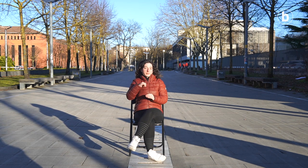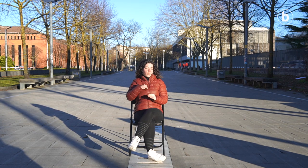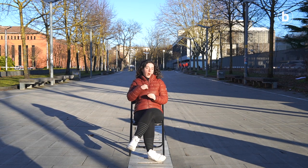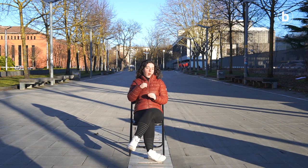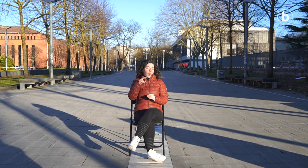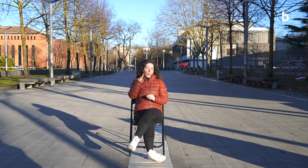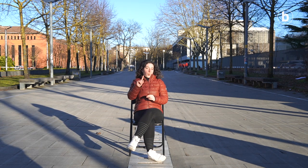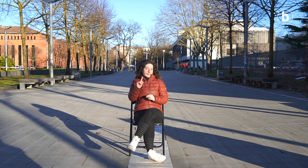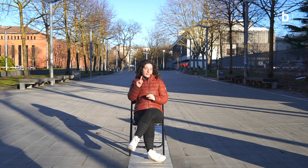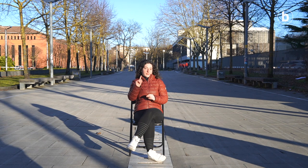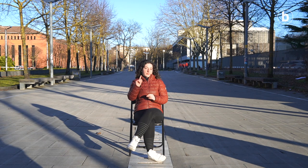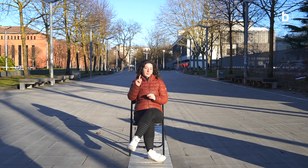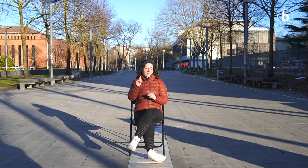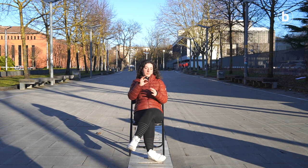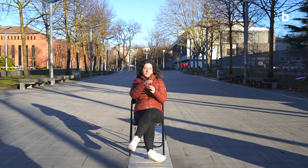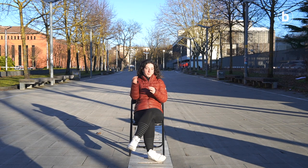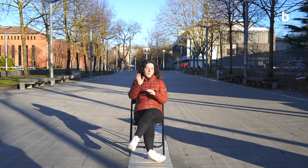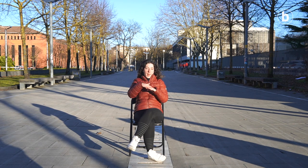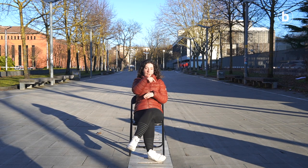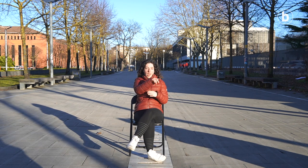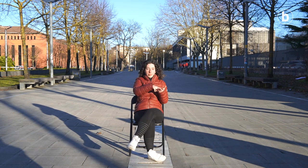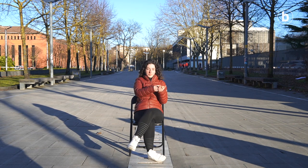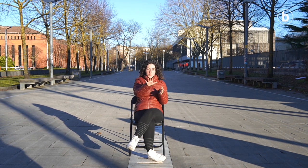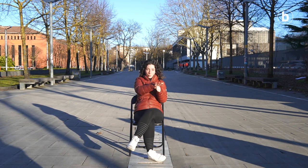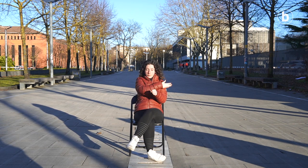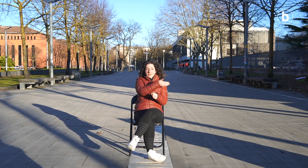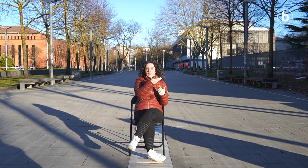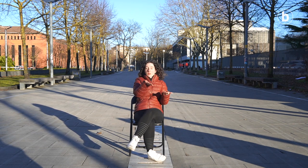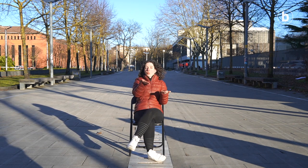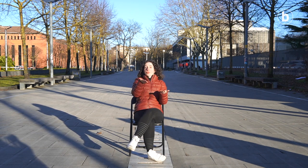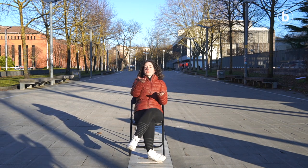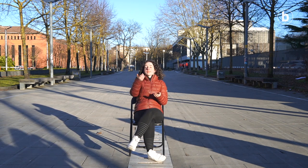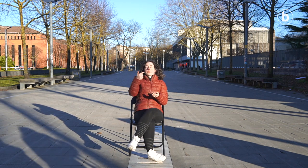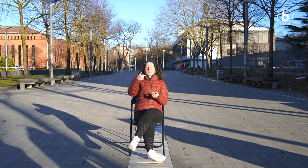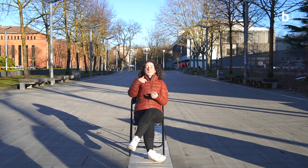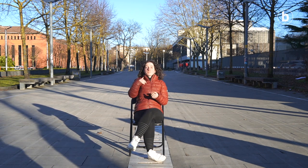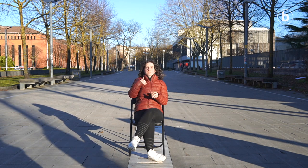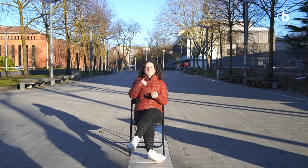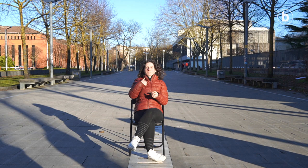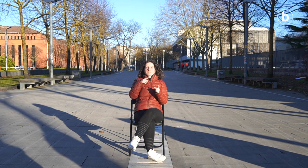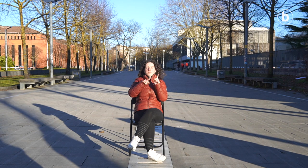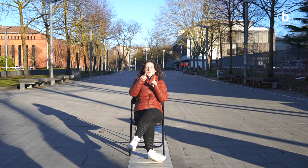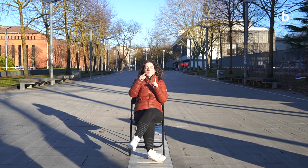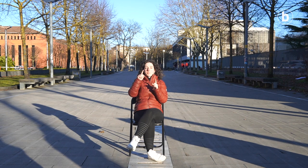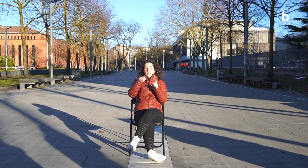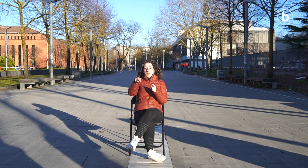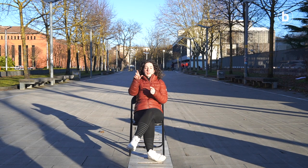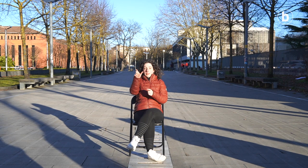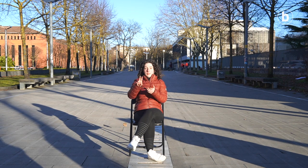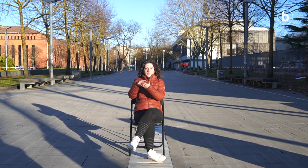Beraz, ez dago interpreterik. Azkenien, egoera honetara heldu gara. Bebai beste arazo bat da, ba,